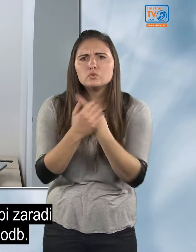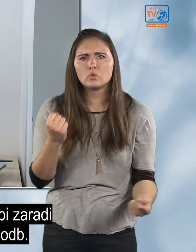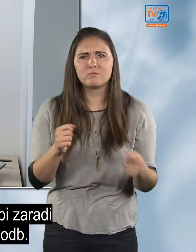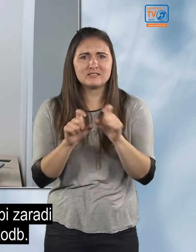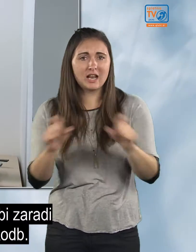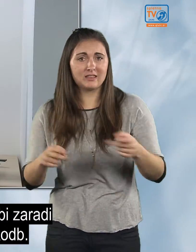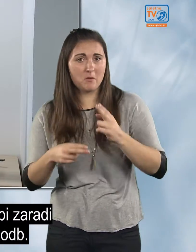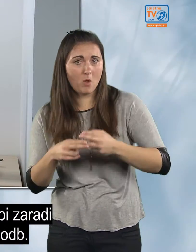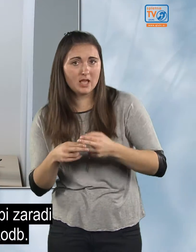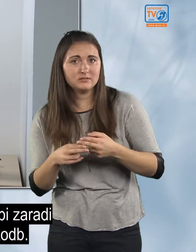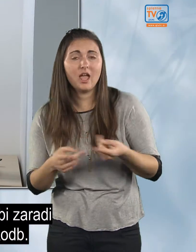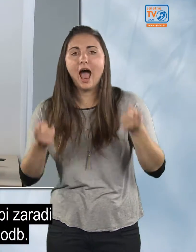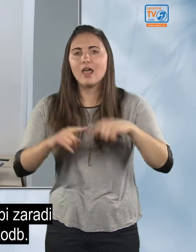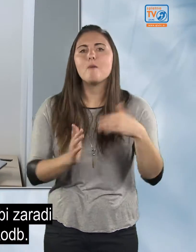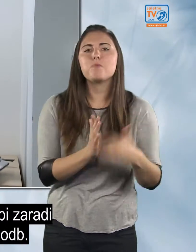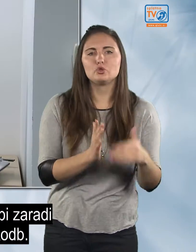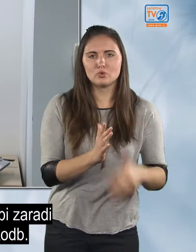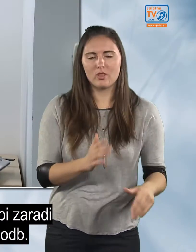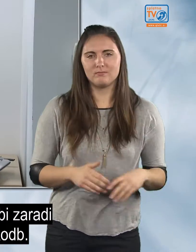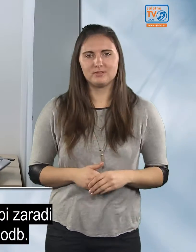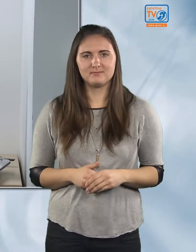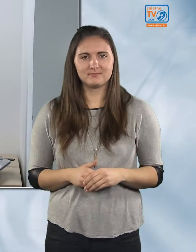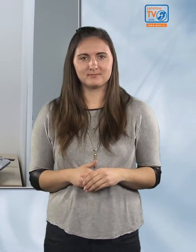zaradi bolezni ali poškodb.